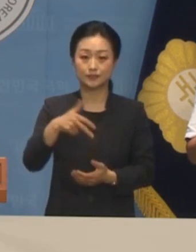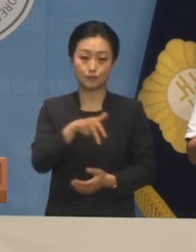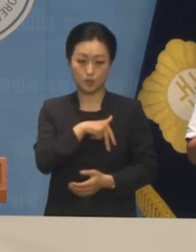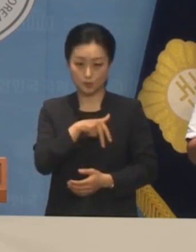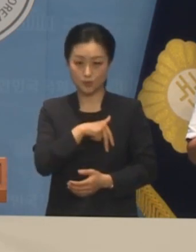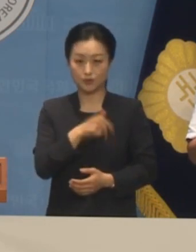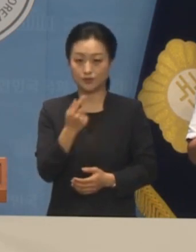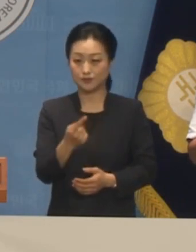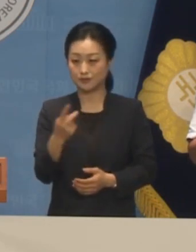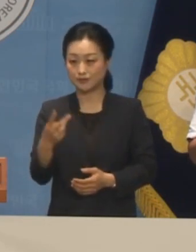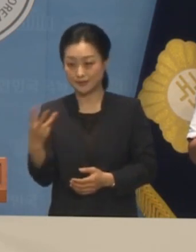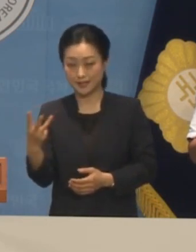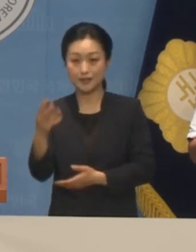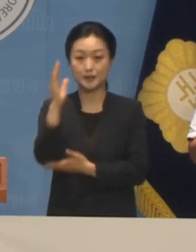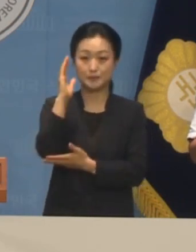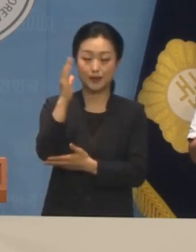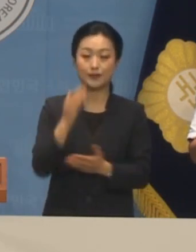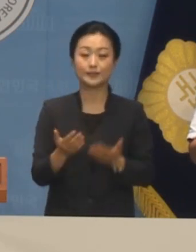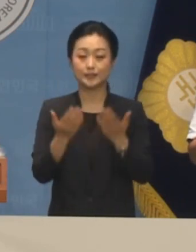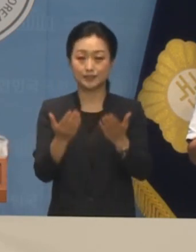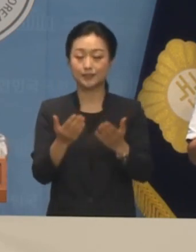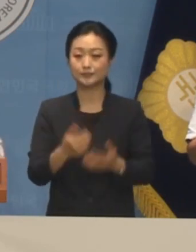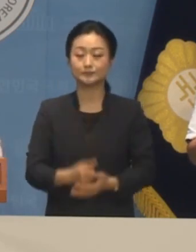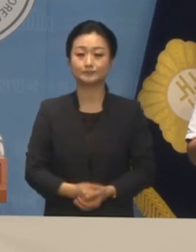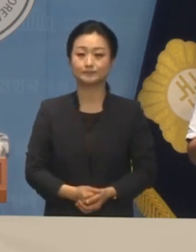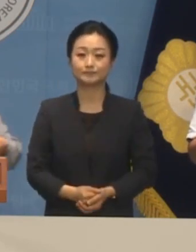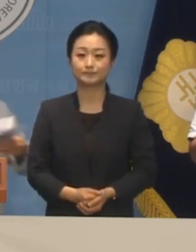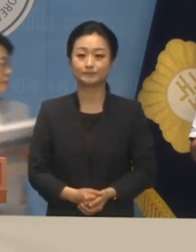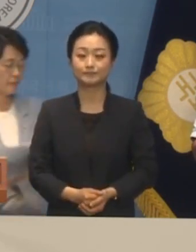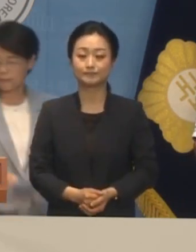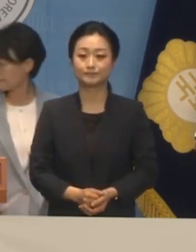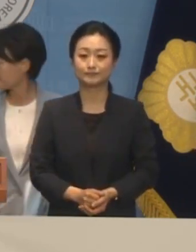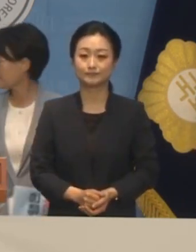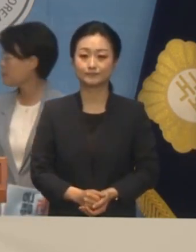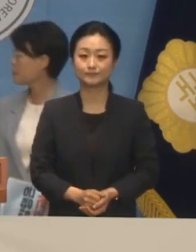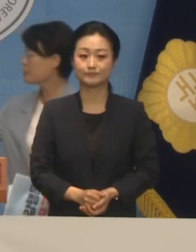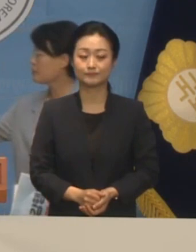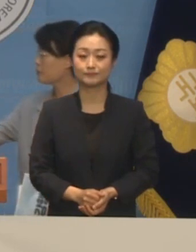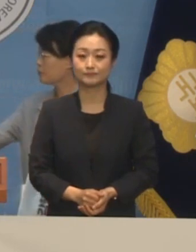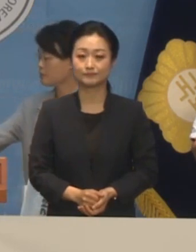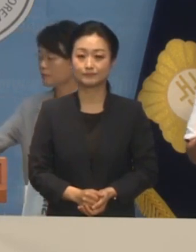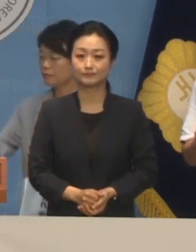정혜경 의원 순으로 발언하도록 하겠습니다